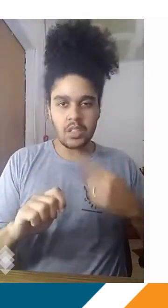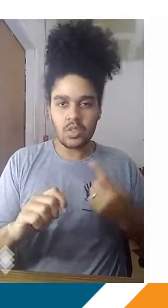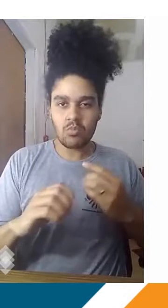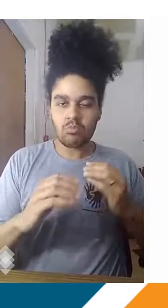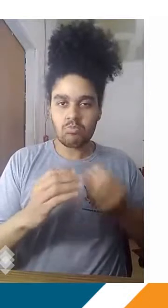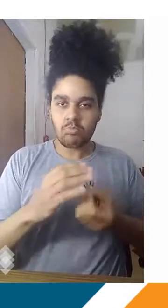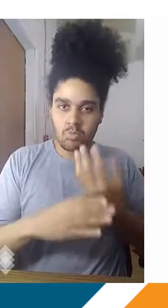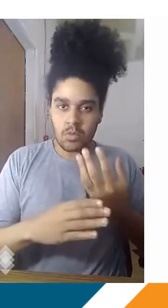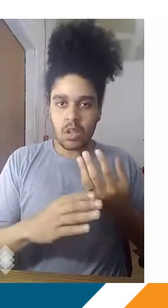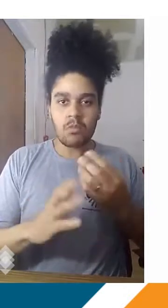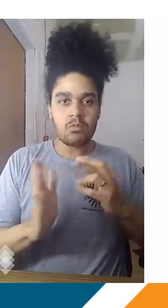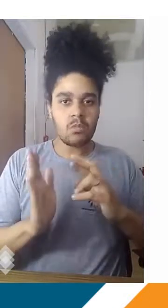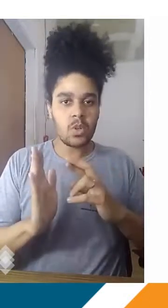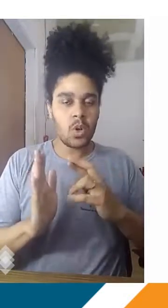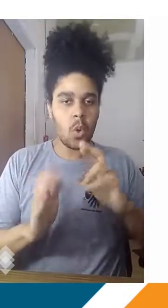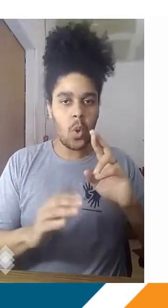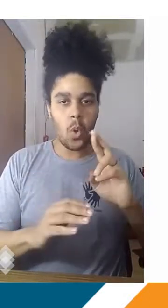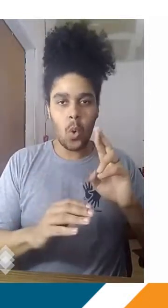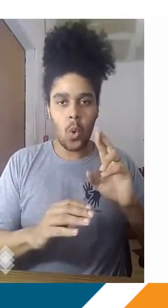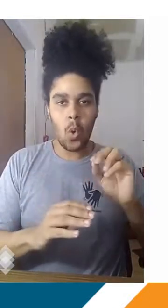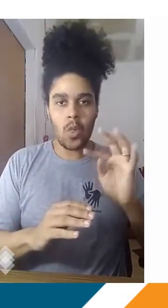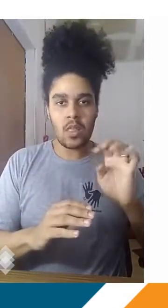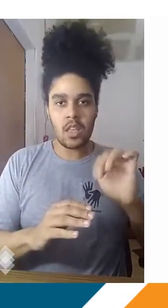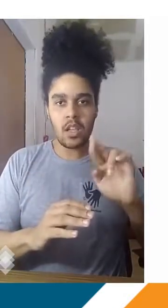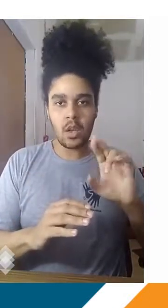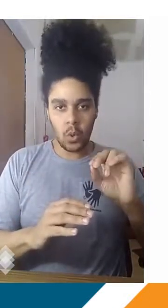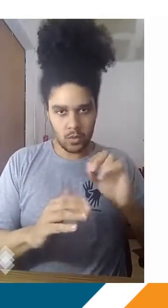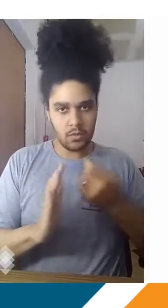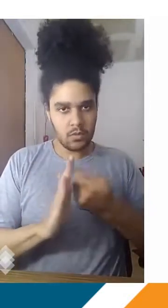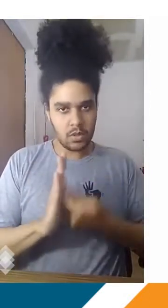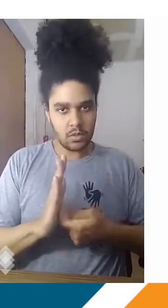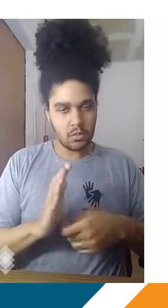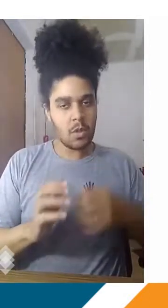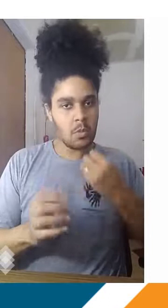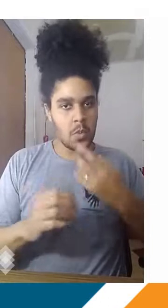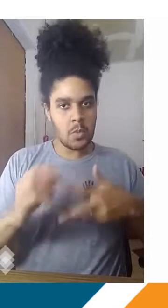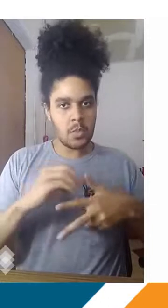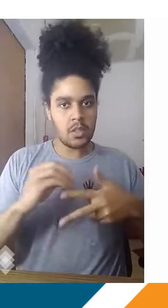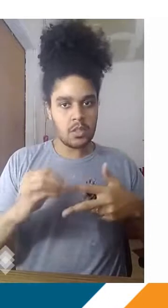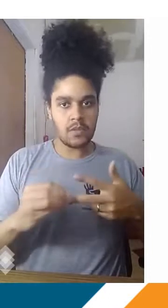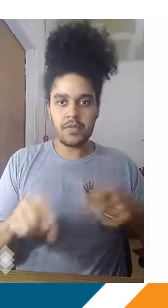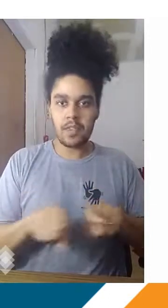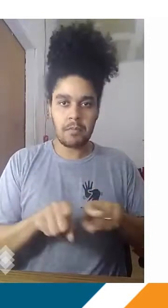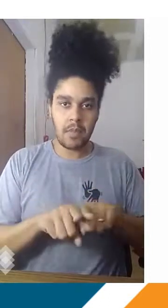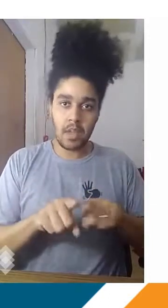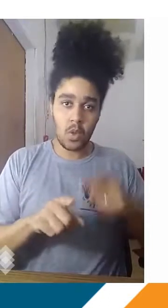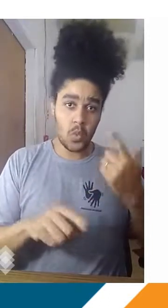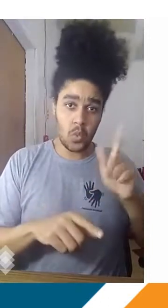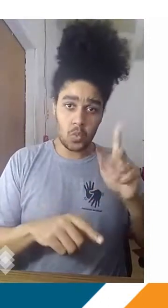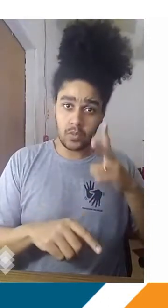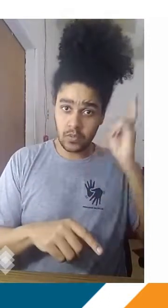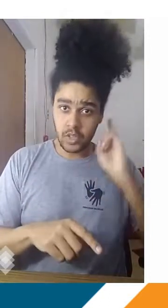maneira podemos construir um roteiro de texto eficiente para o Enem. E também, evidentemente, para os